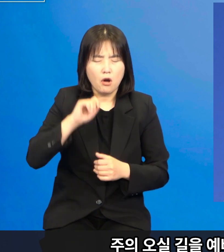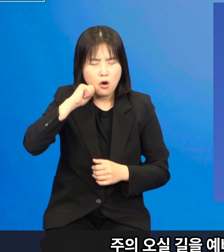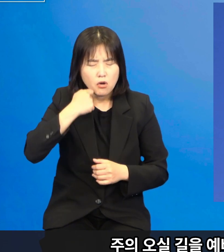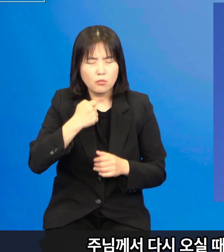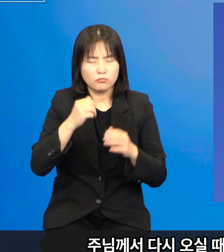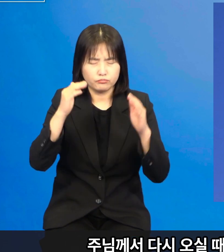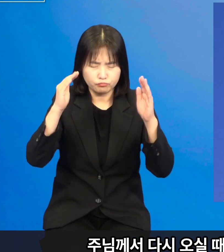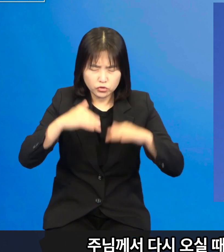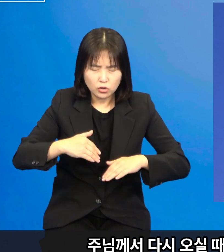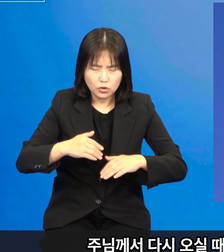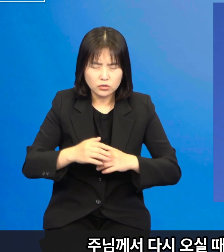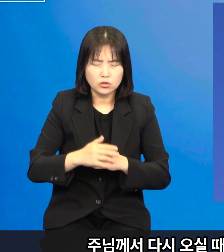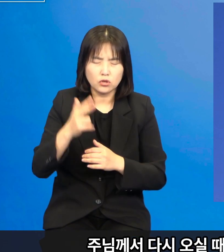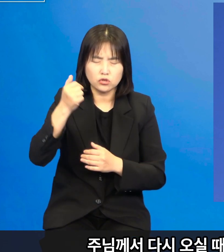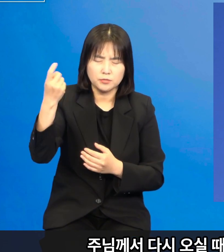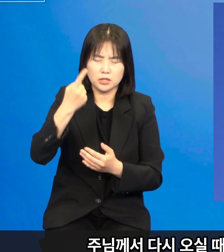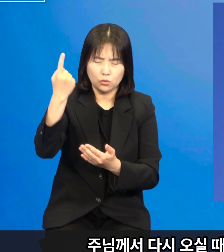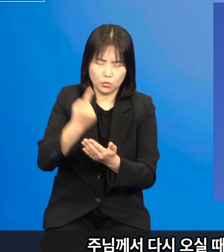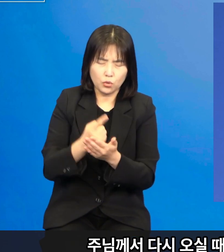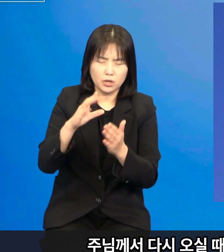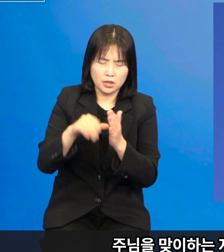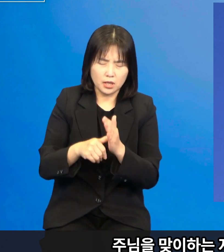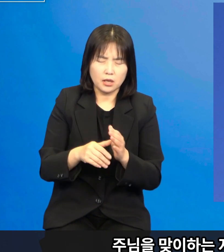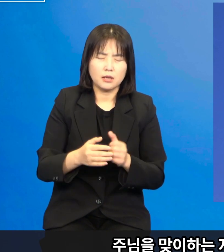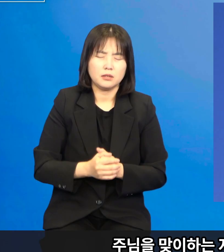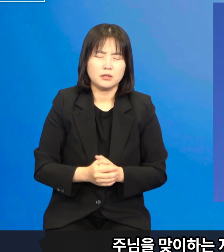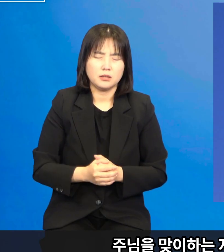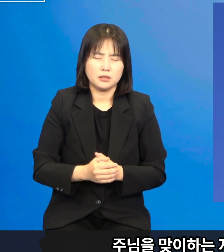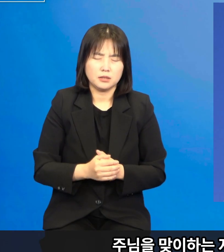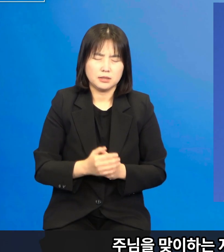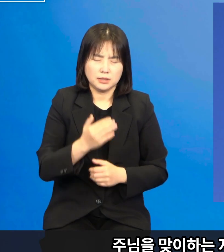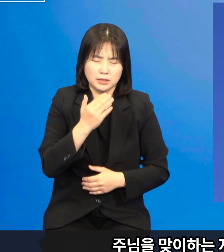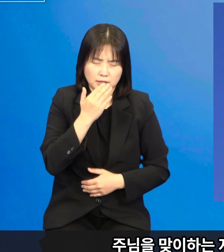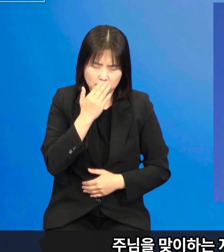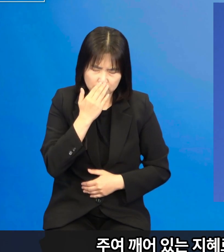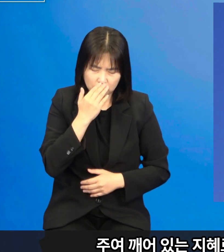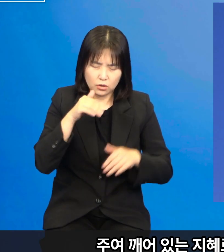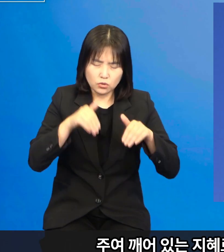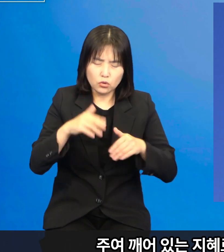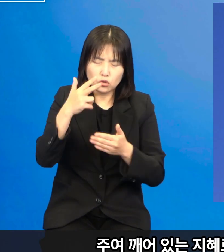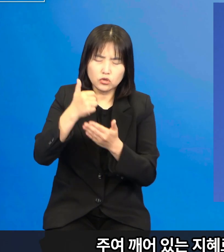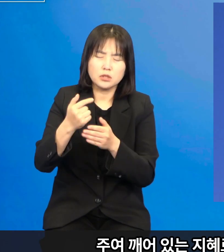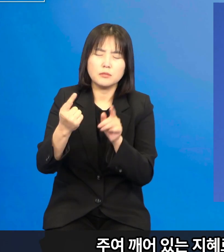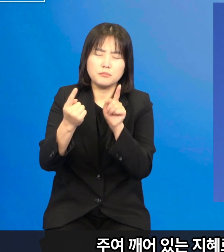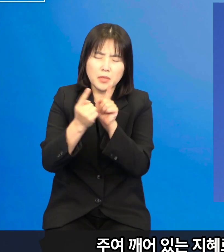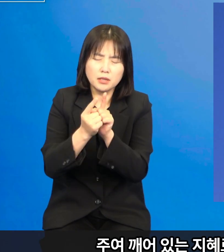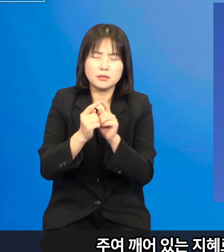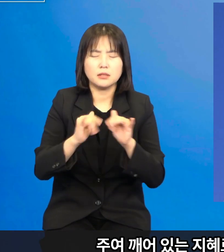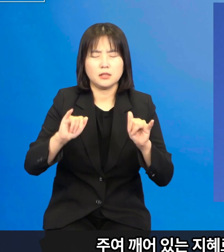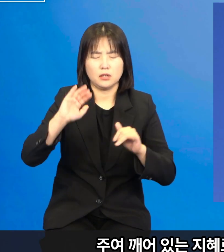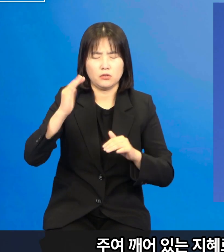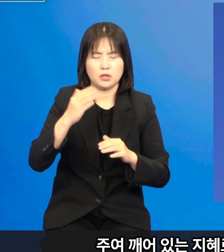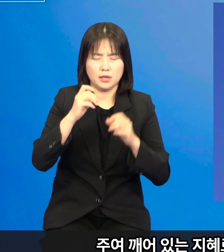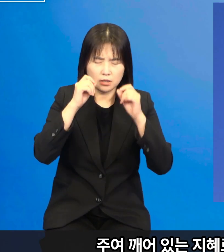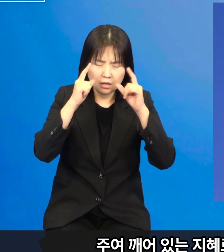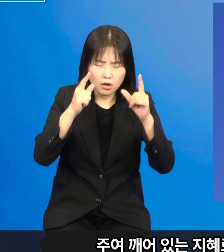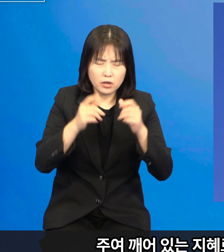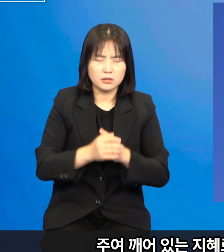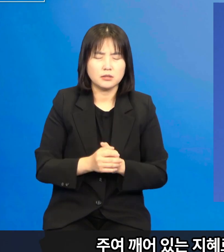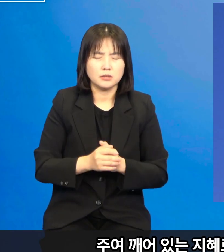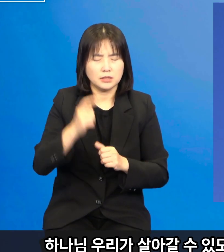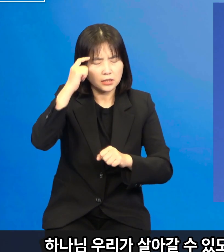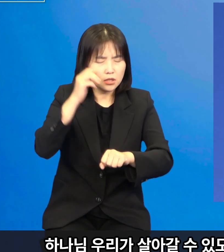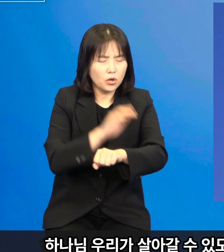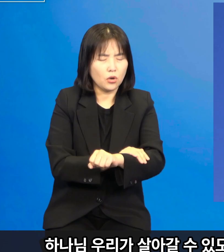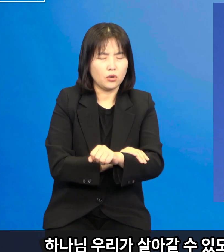되어 주님께서 다시 오실 때 착하고 충성된 종으로 주님을 맞이하는 자들이 되게 주여 깨어있는 지혜로운 다섯 처녀와